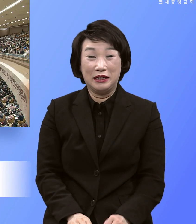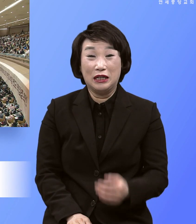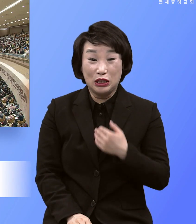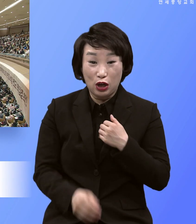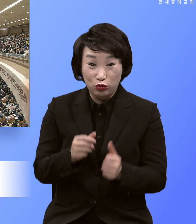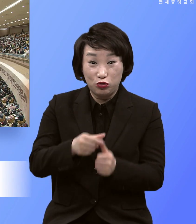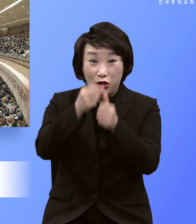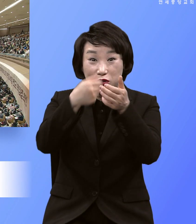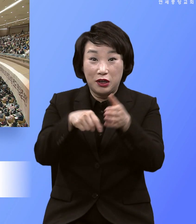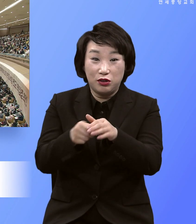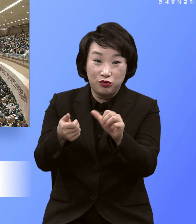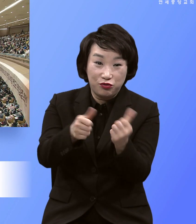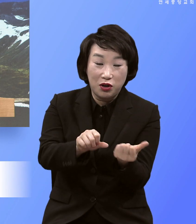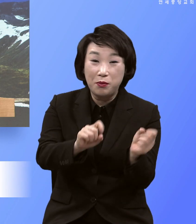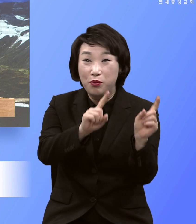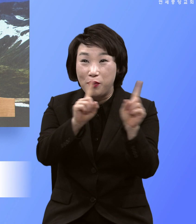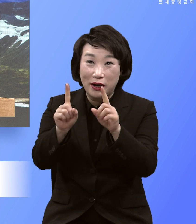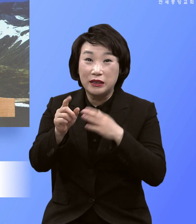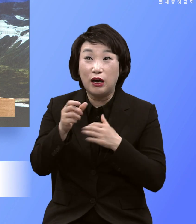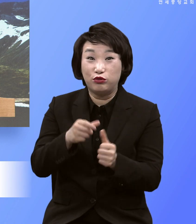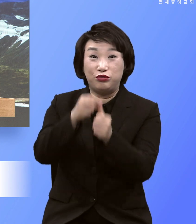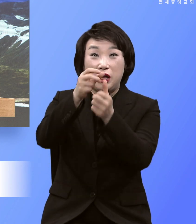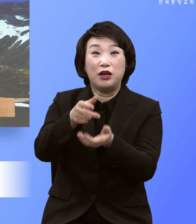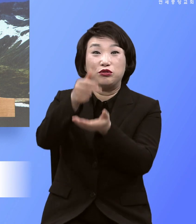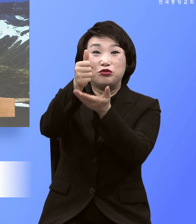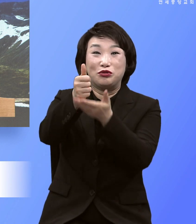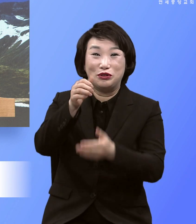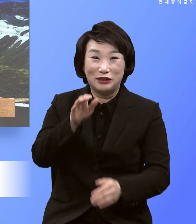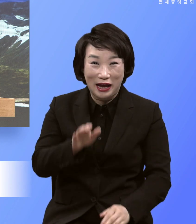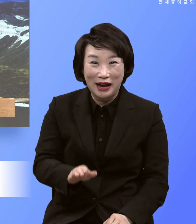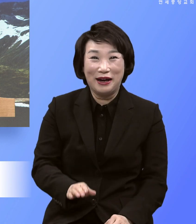나를 위해 죽으시고 부활하신 나의 구세주셨다.